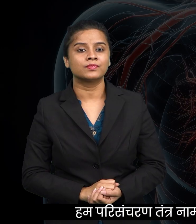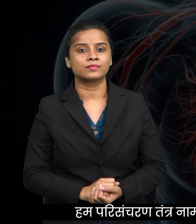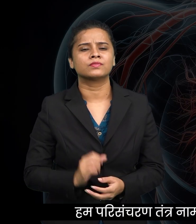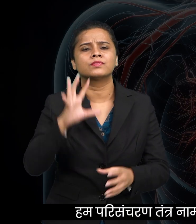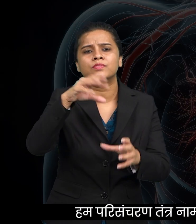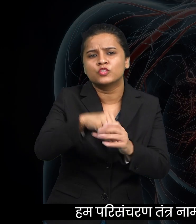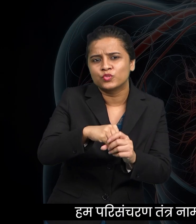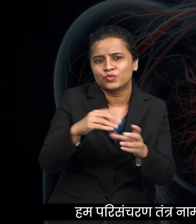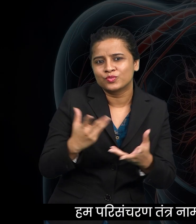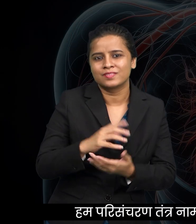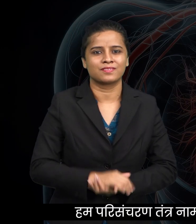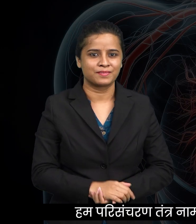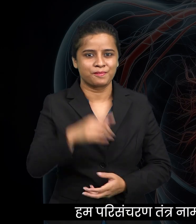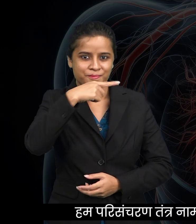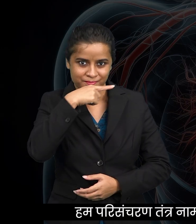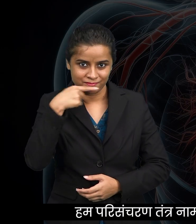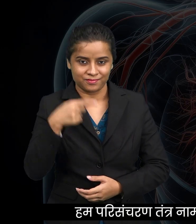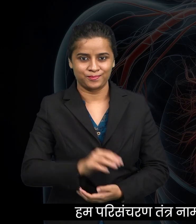हैं,